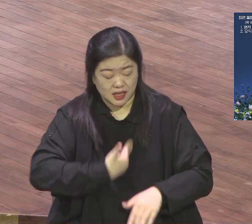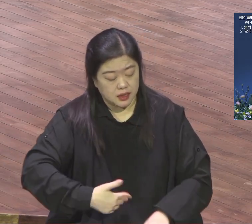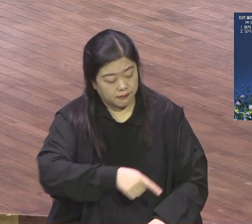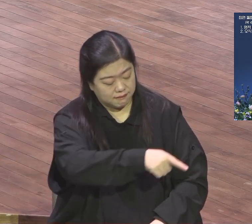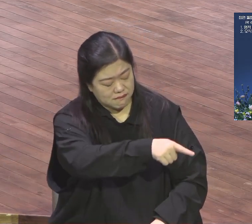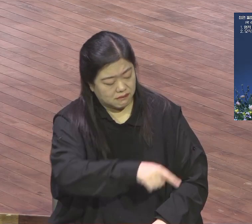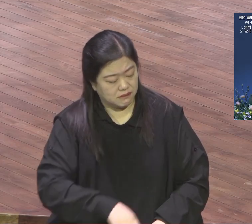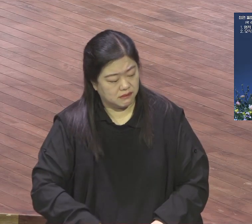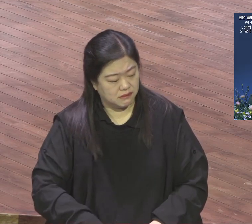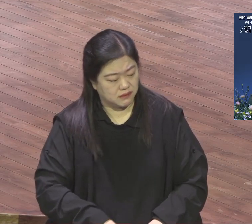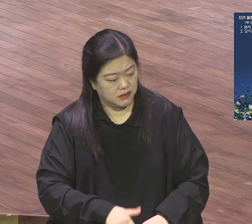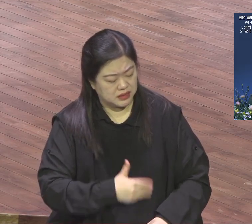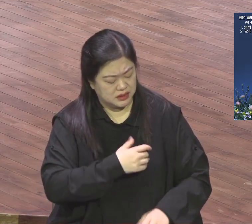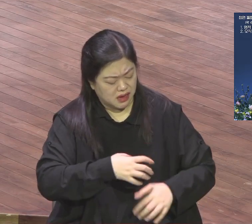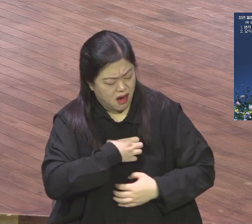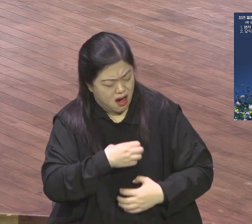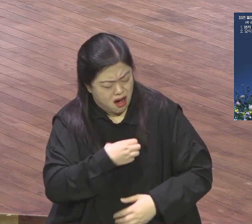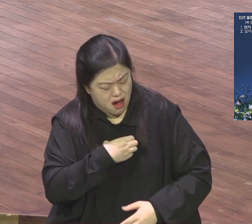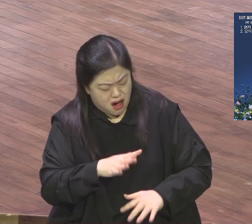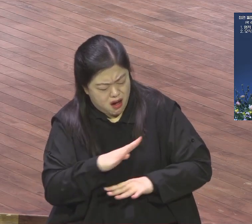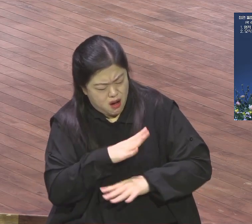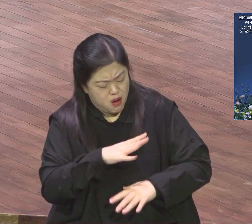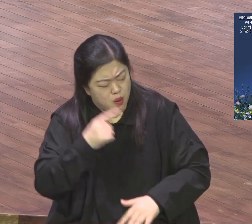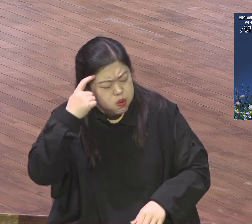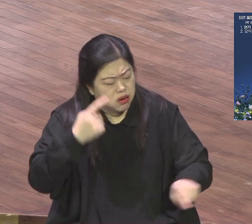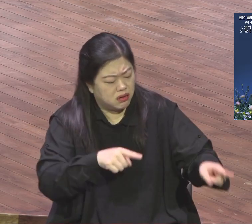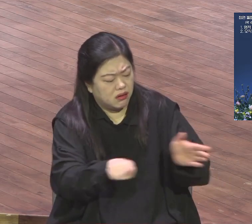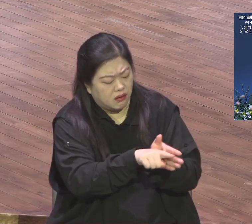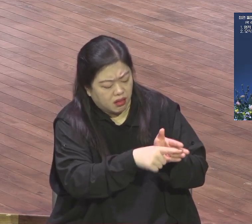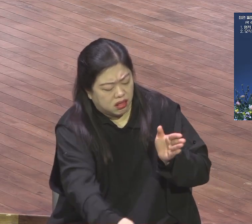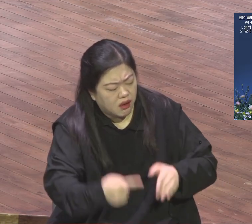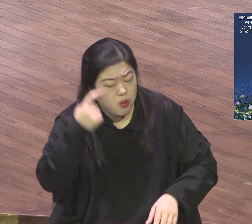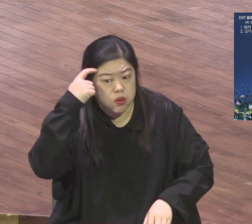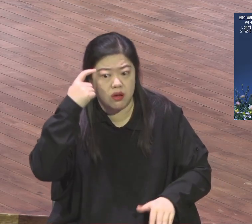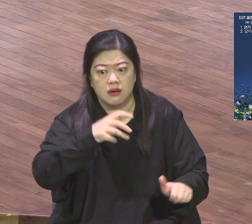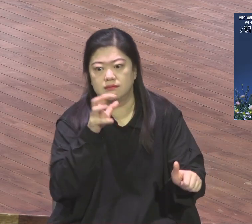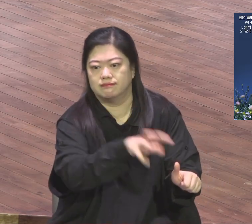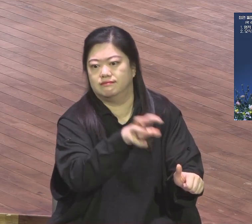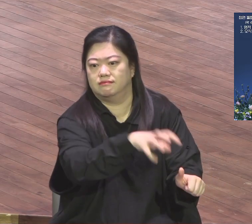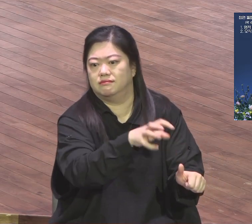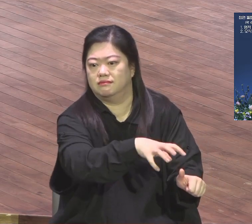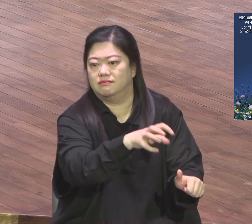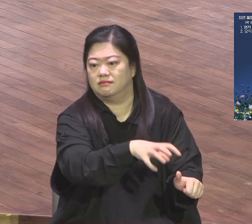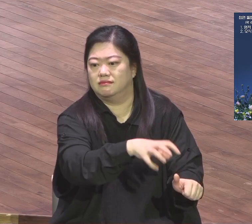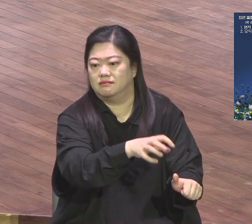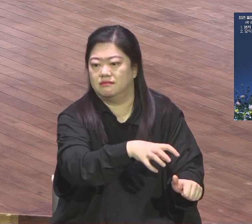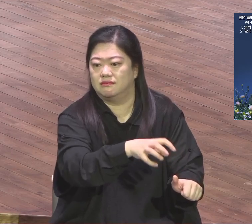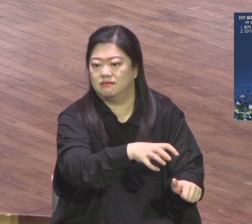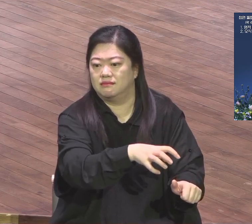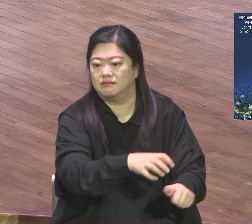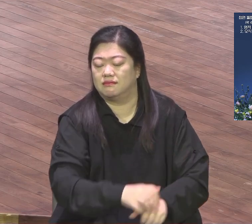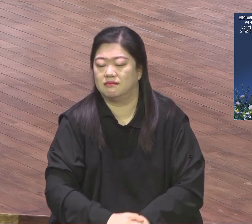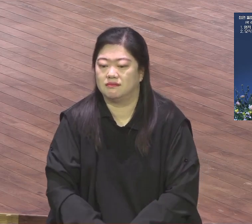이렇게 무서워하느냐, 어찌 믿음이 없느냐. 이 책망입니다.